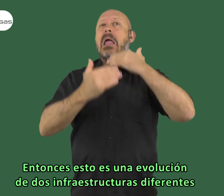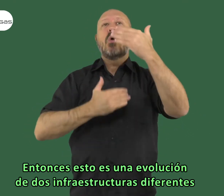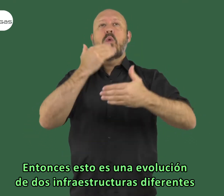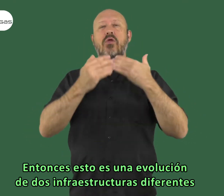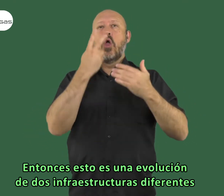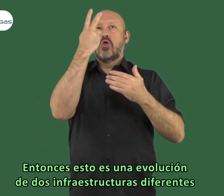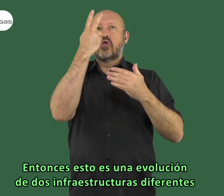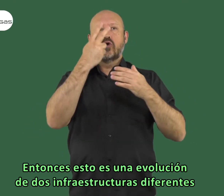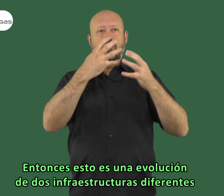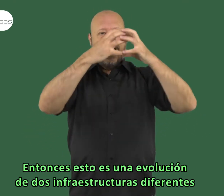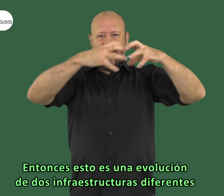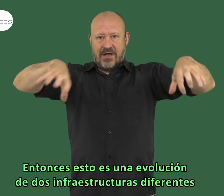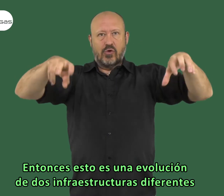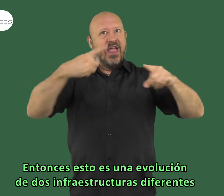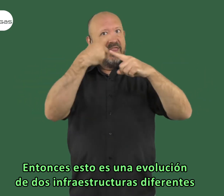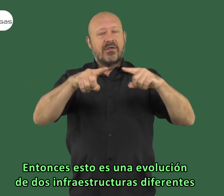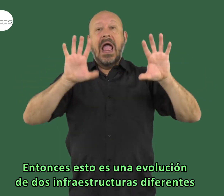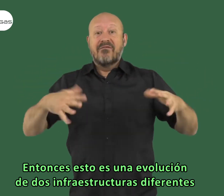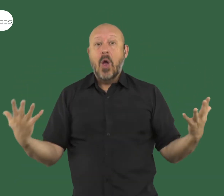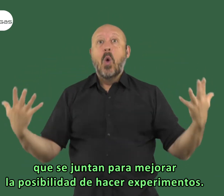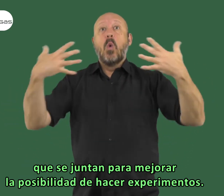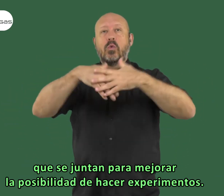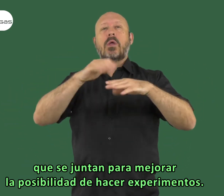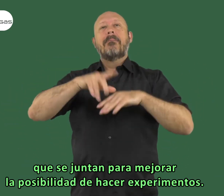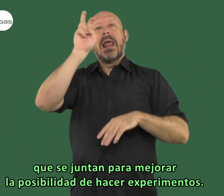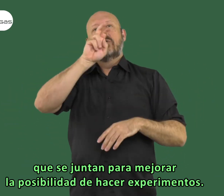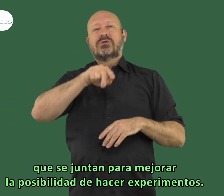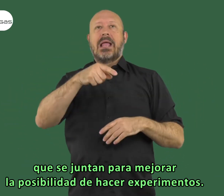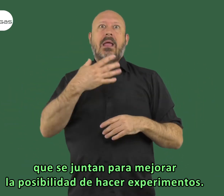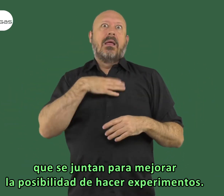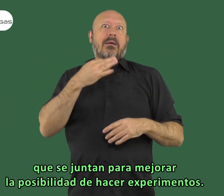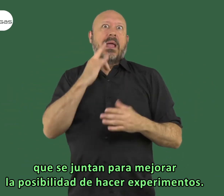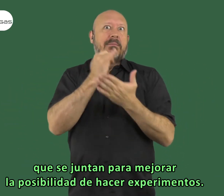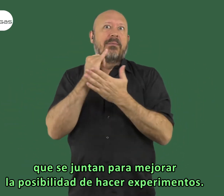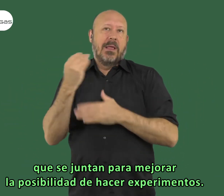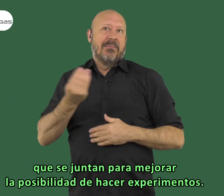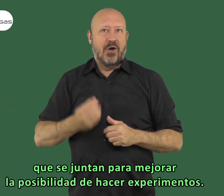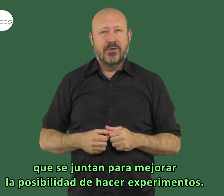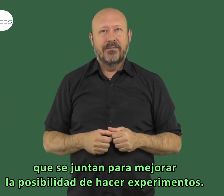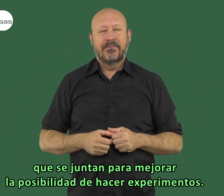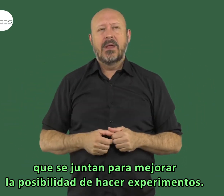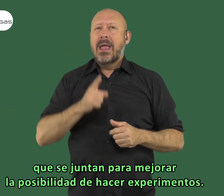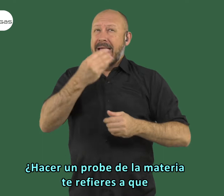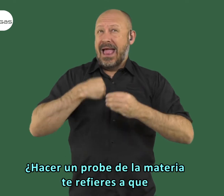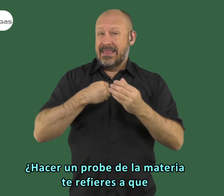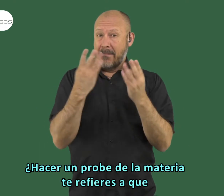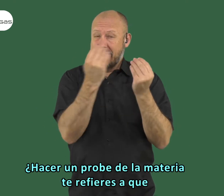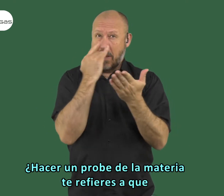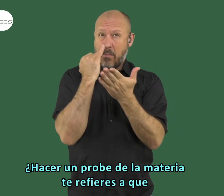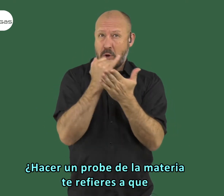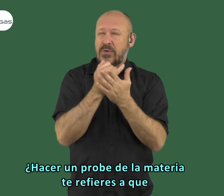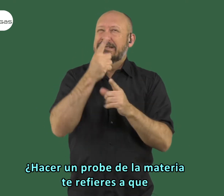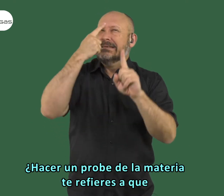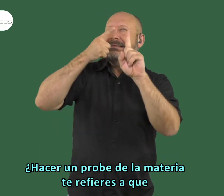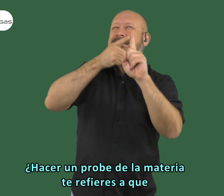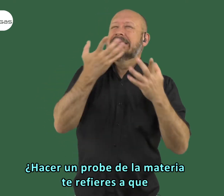una evolución de dos diferentes infraestructuras que se juntan para mejorar la posibilidad de hacer experimentos. Hacer un probe